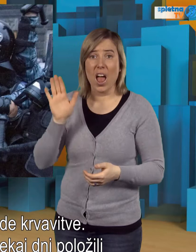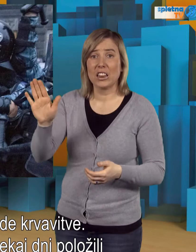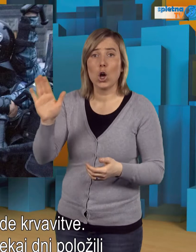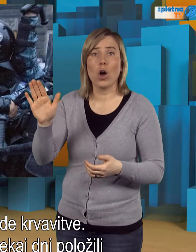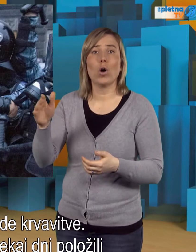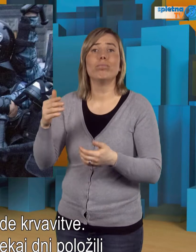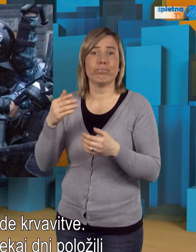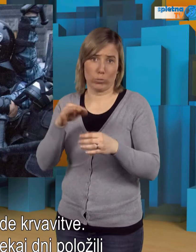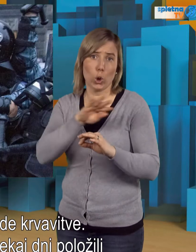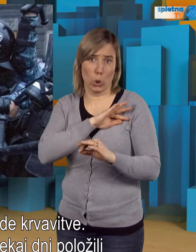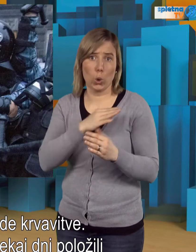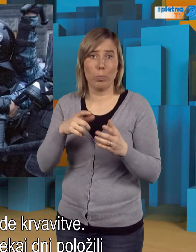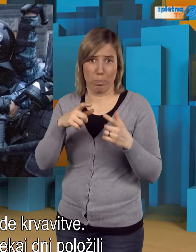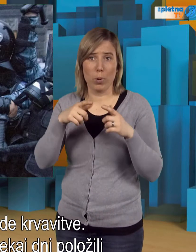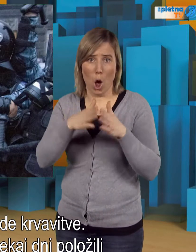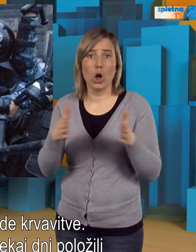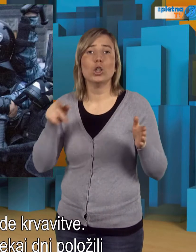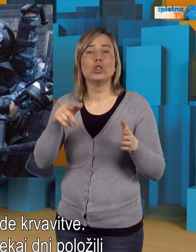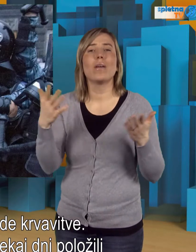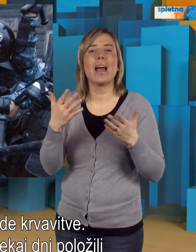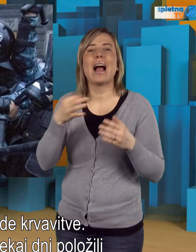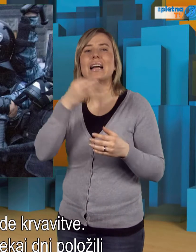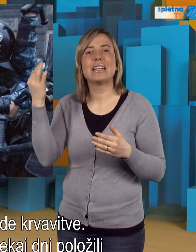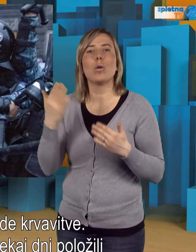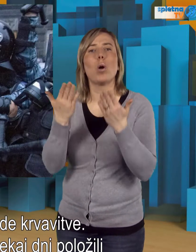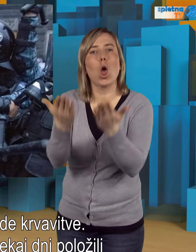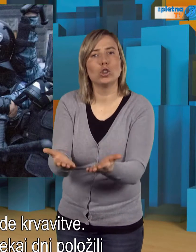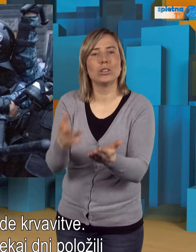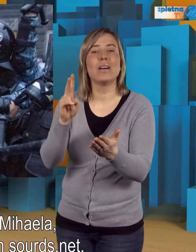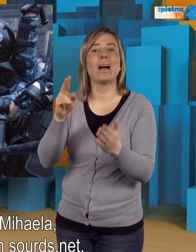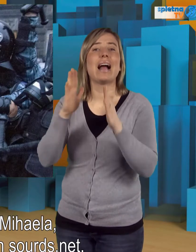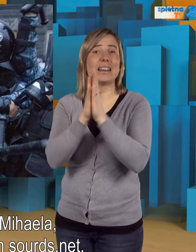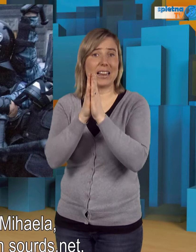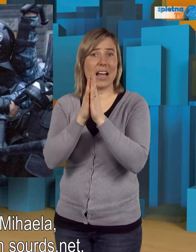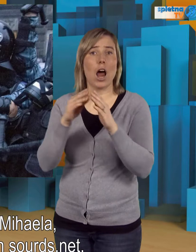Njegovo truplo so za nekaj dni položili v katedralo svetega Mihaela, poroča spletna stran